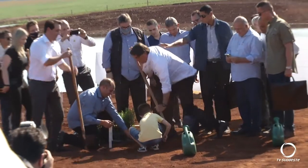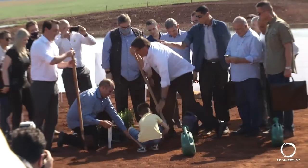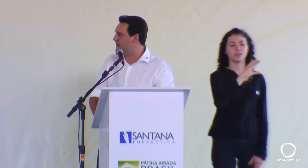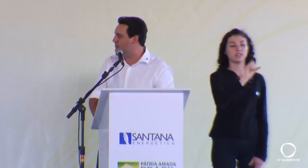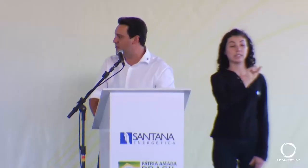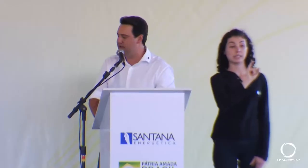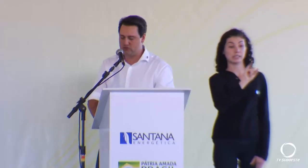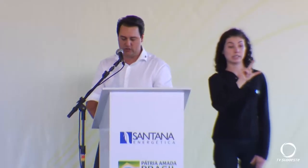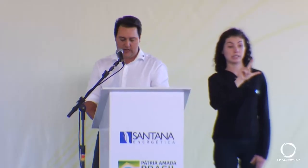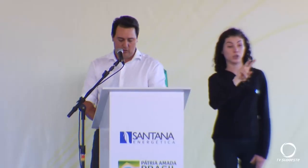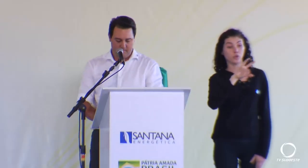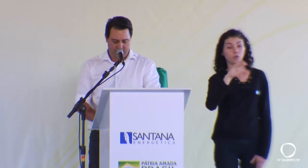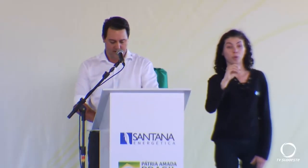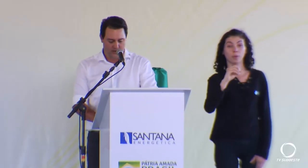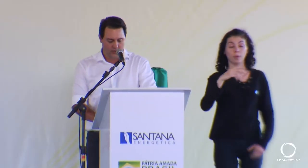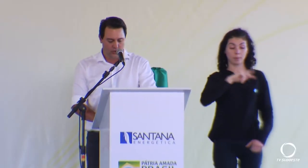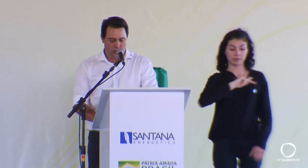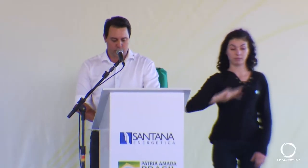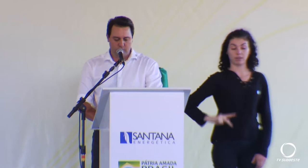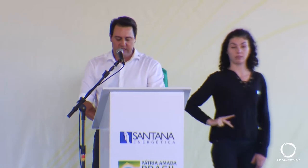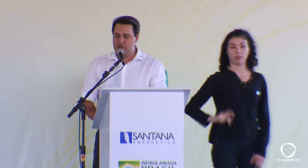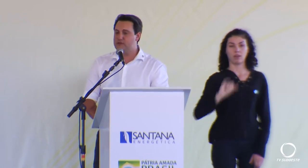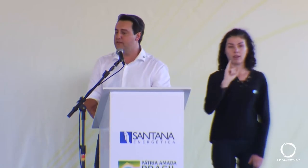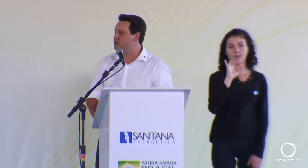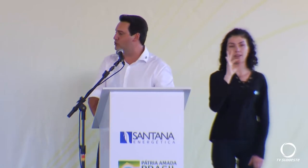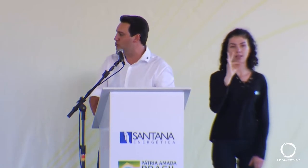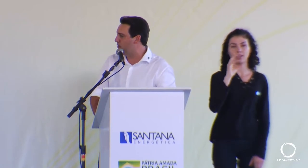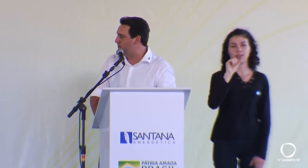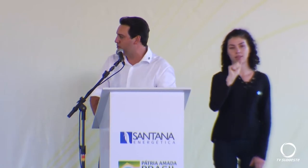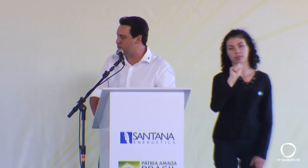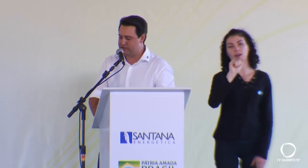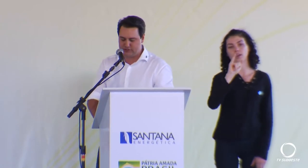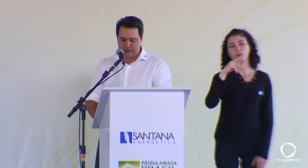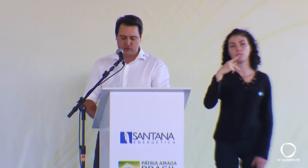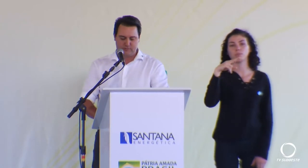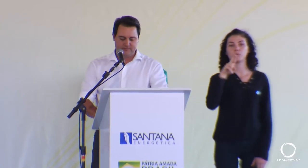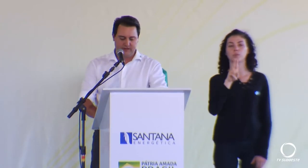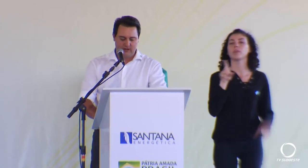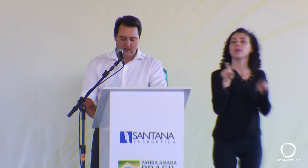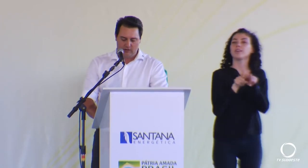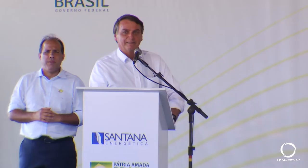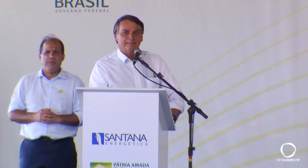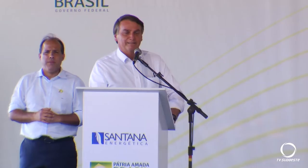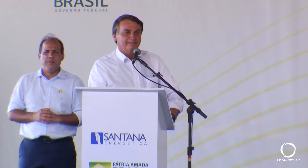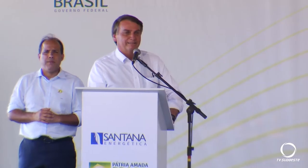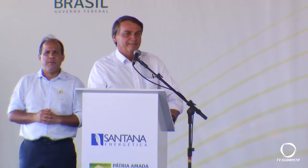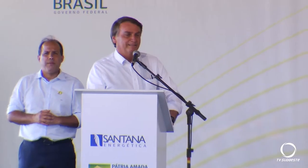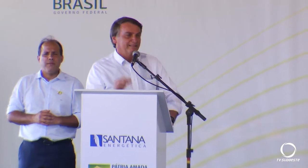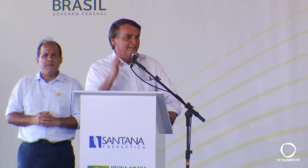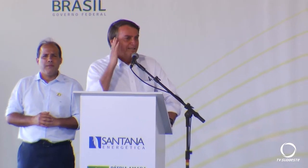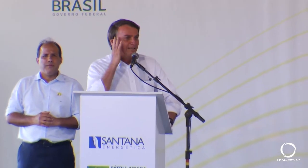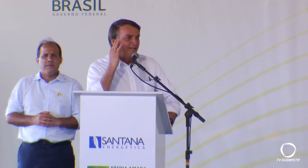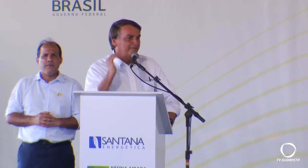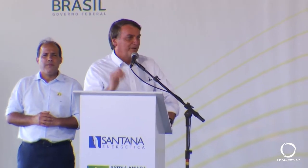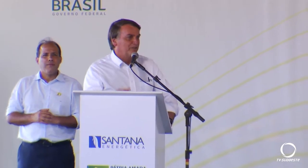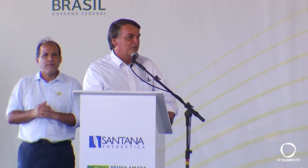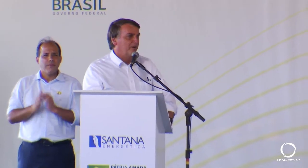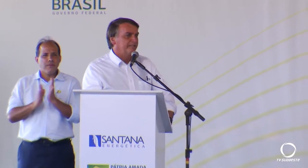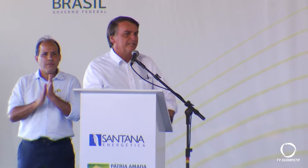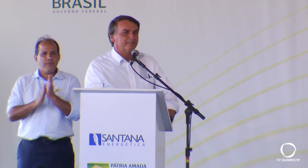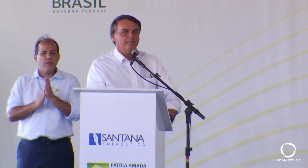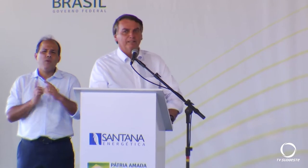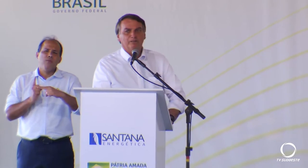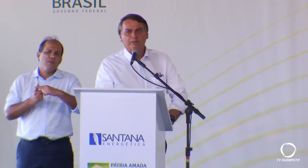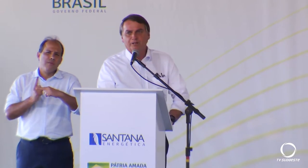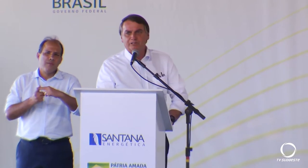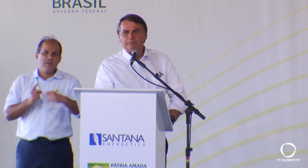cerimônia, após a fala das demais autoridades, entre elas o governador Ratinho Júnior, fez um discurso rápido e falou sobre a importância